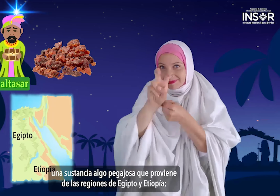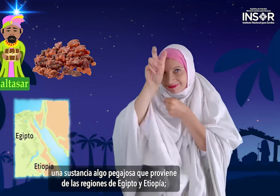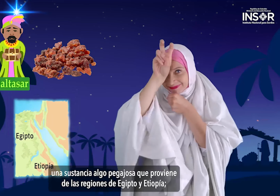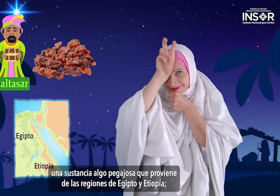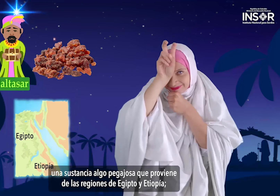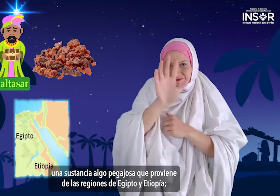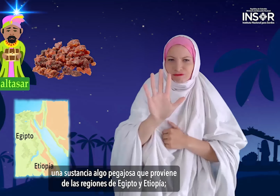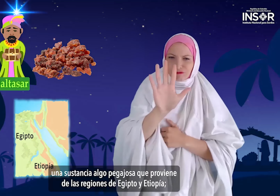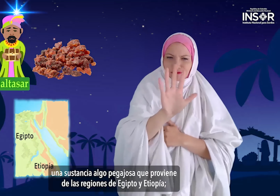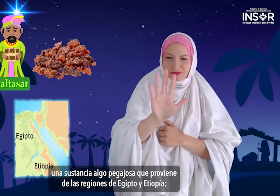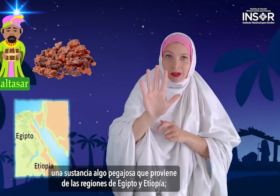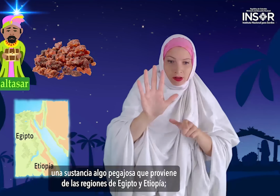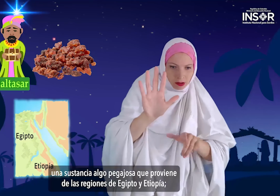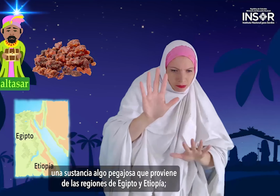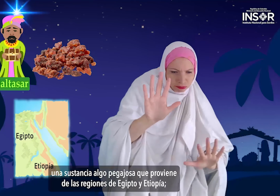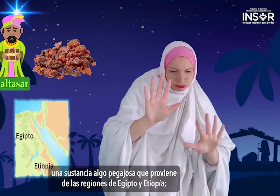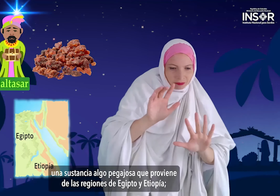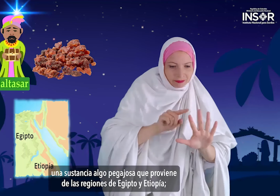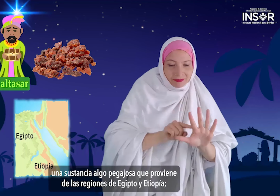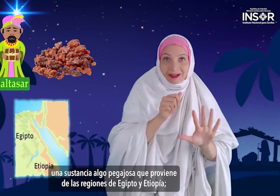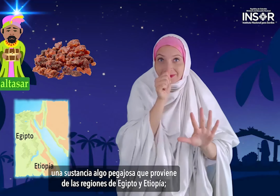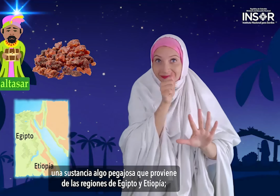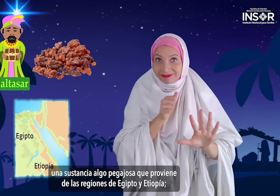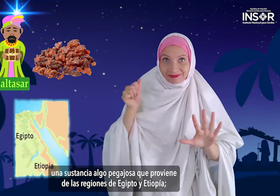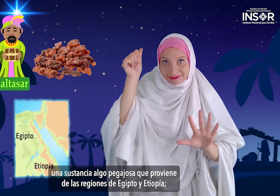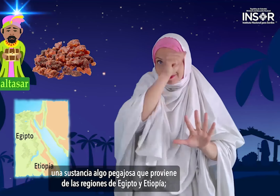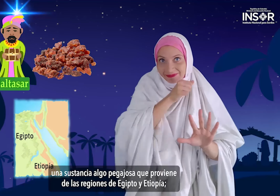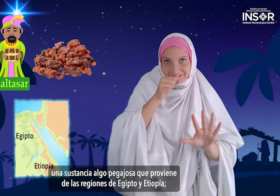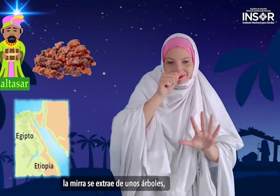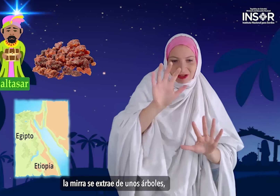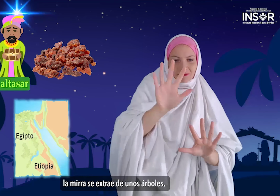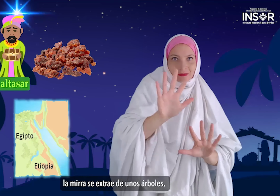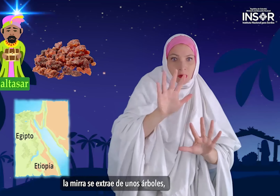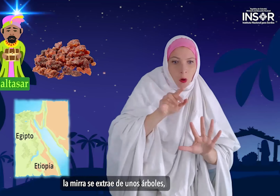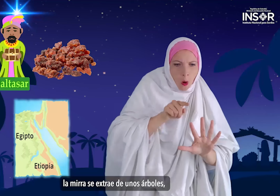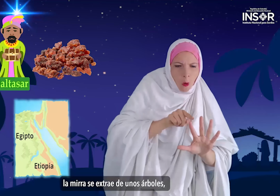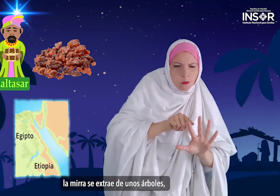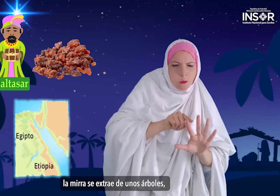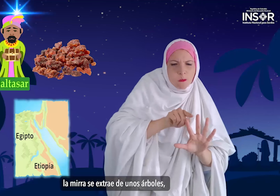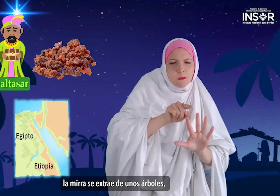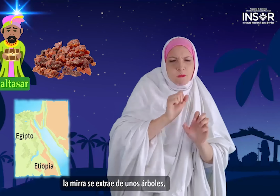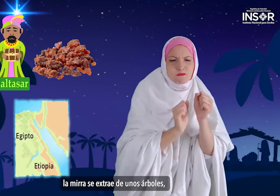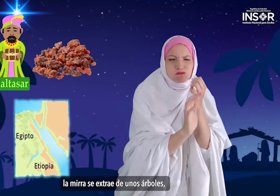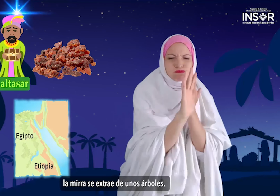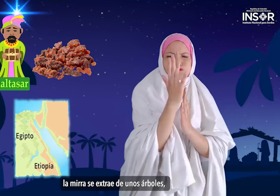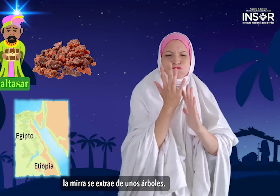regiones de Egipto y Etiopía. La mirra se extrae de